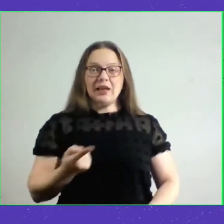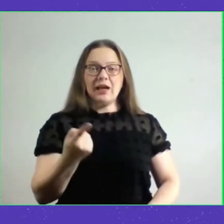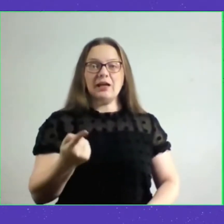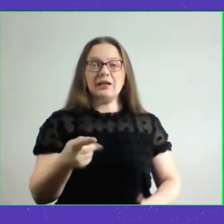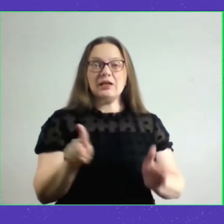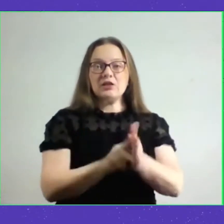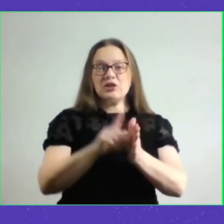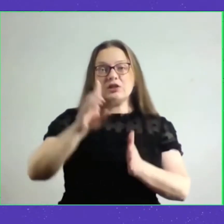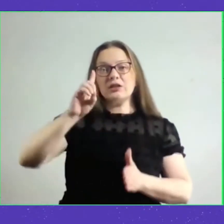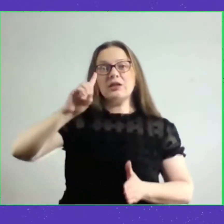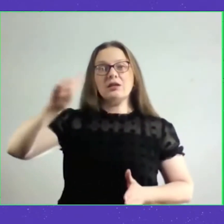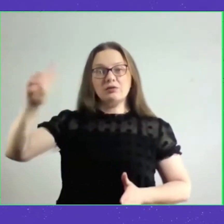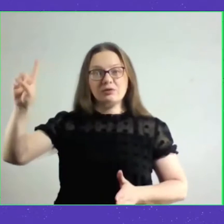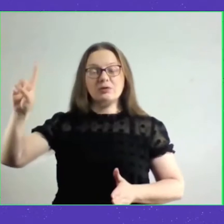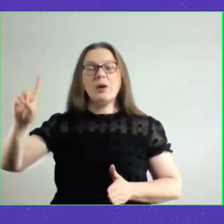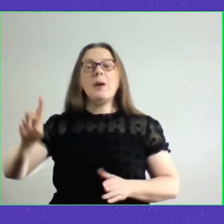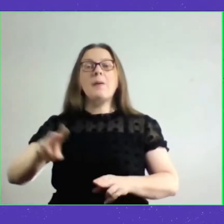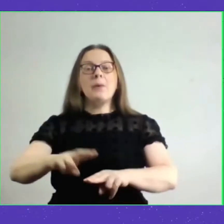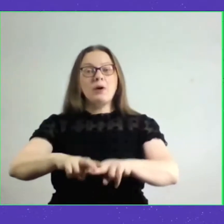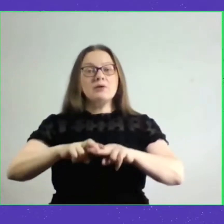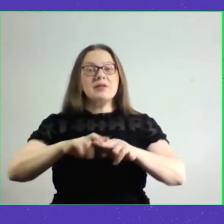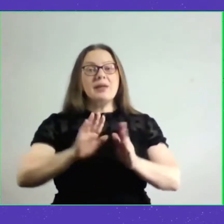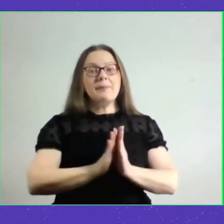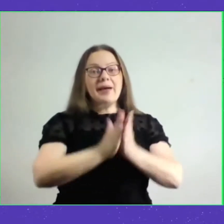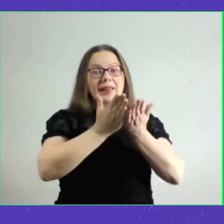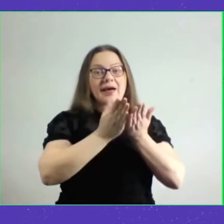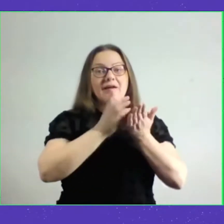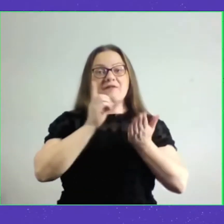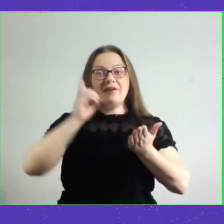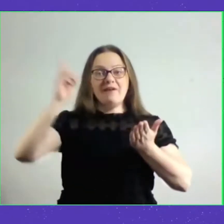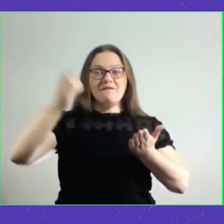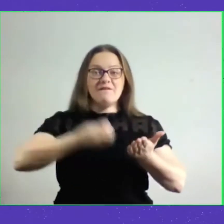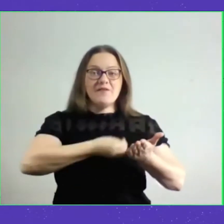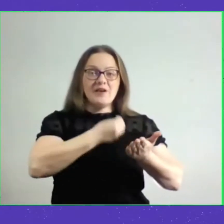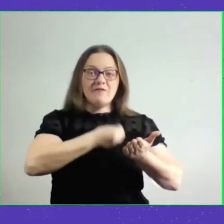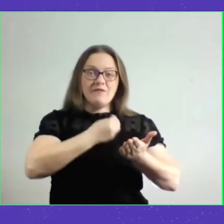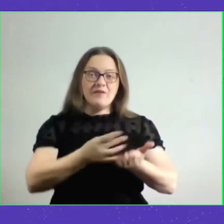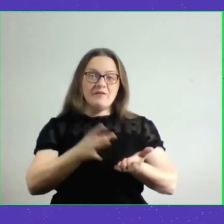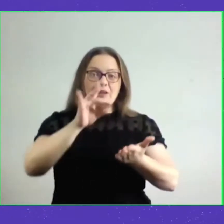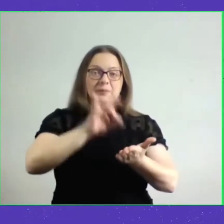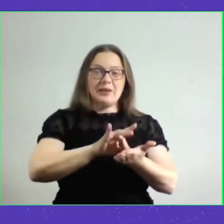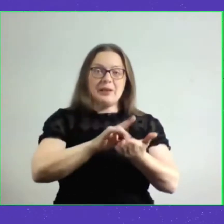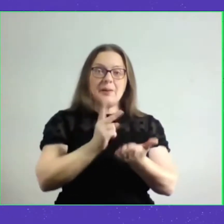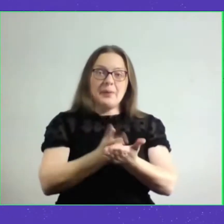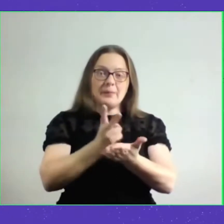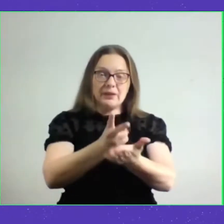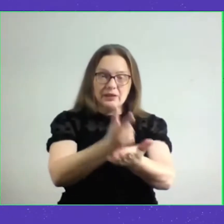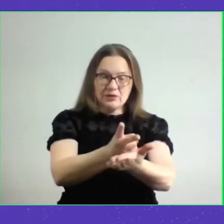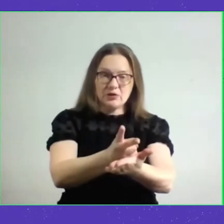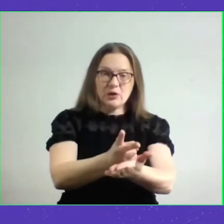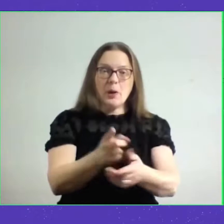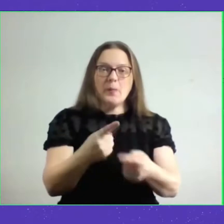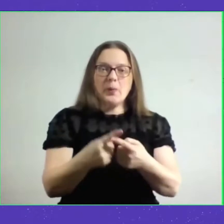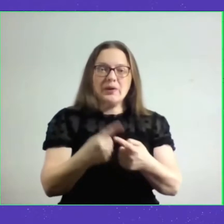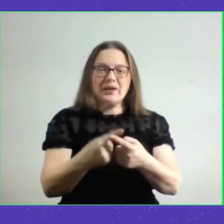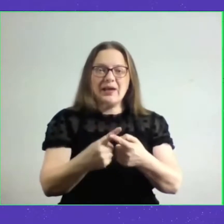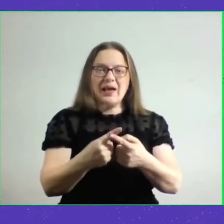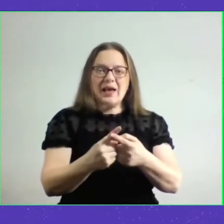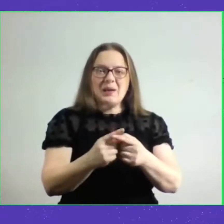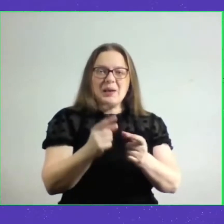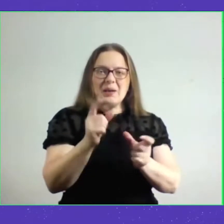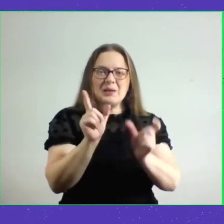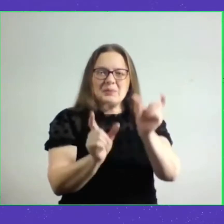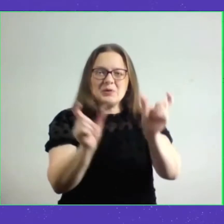e é permanente. Pois toda a carne é como a erva, e toda a sua glória